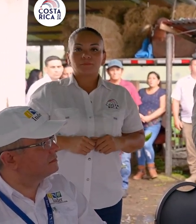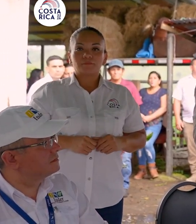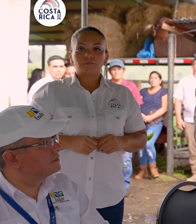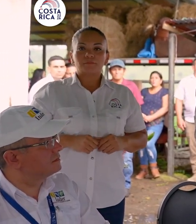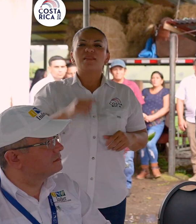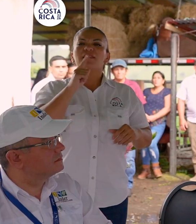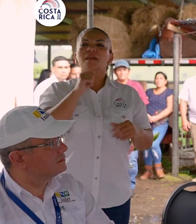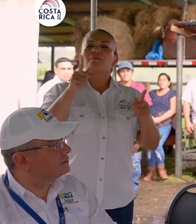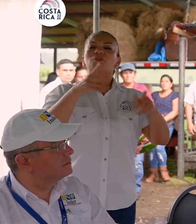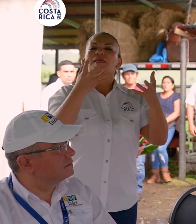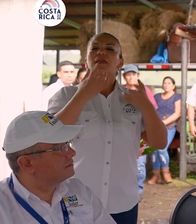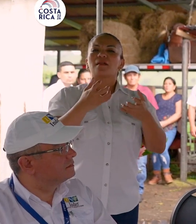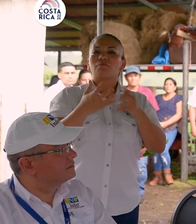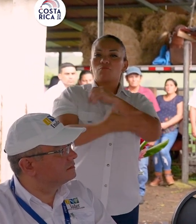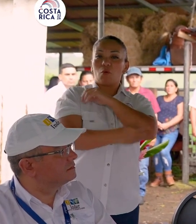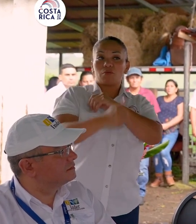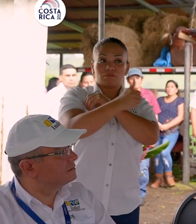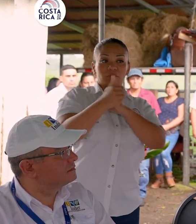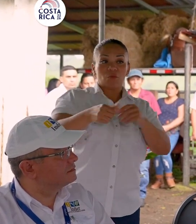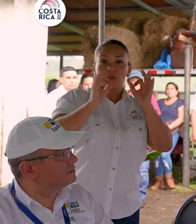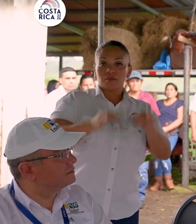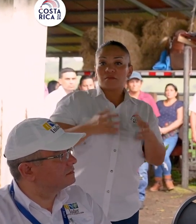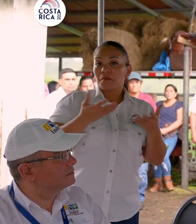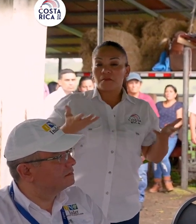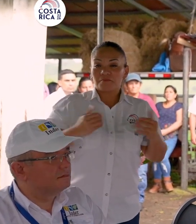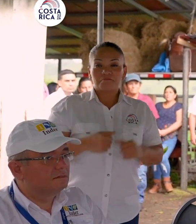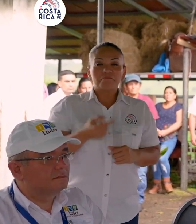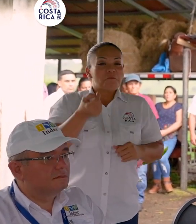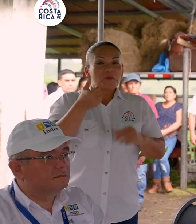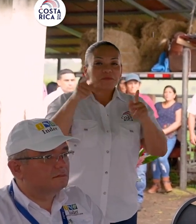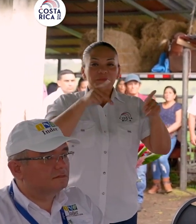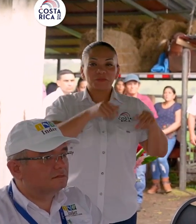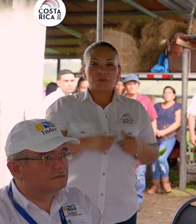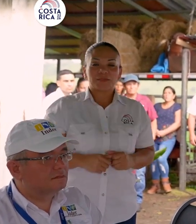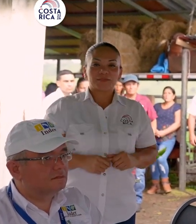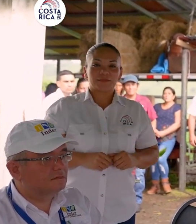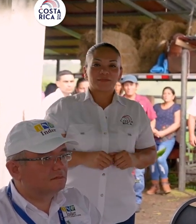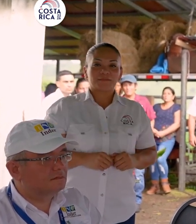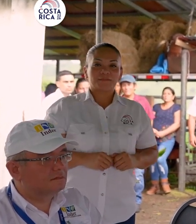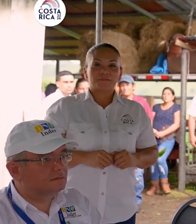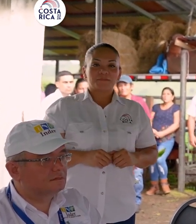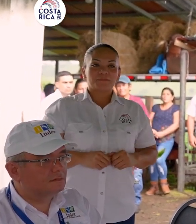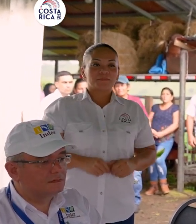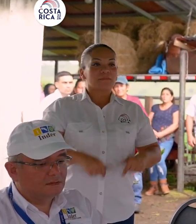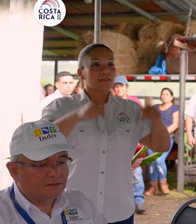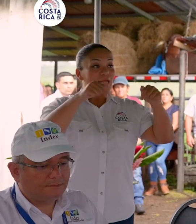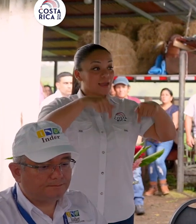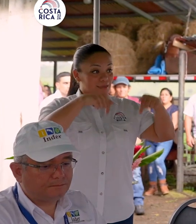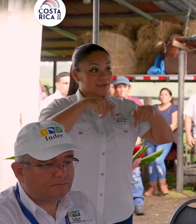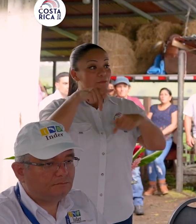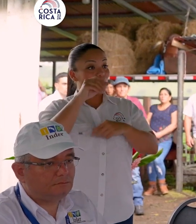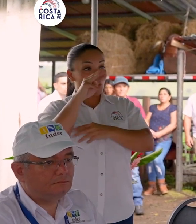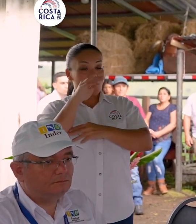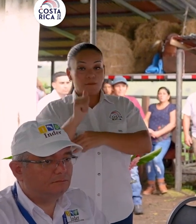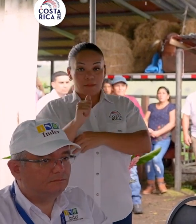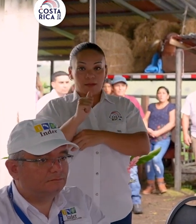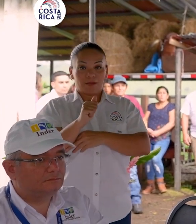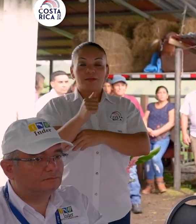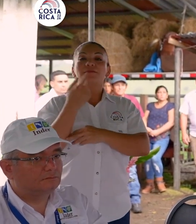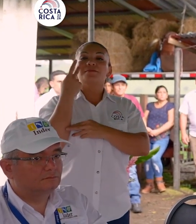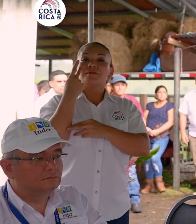¿Quién quiere ser pobre por escogencia propia? Muy poca gente. Y aquí en La Poma se